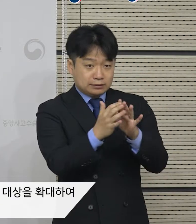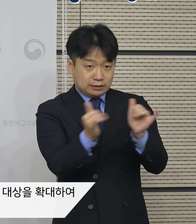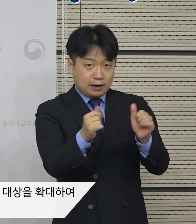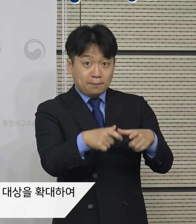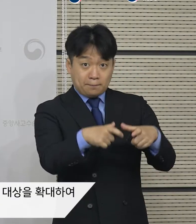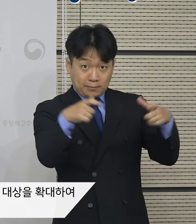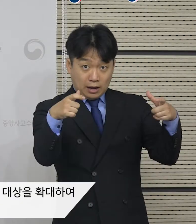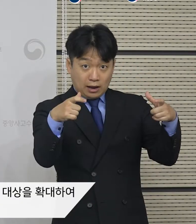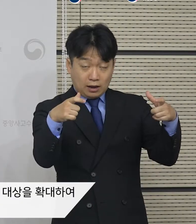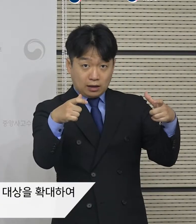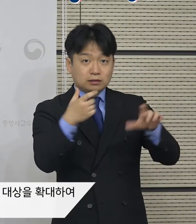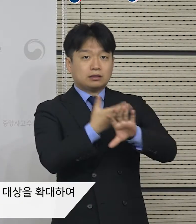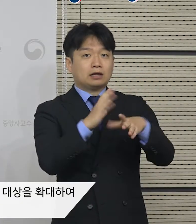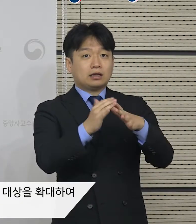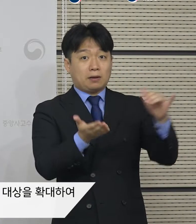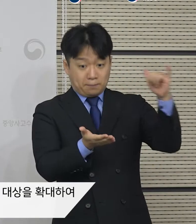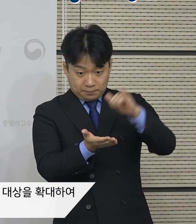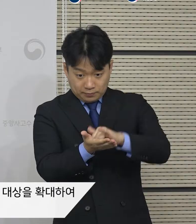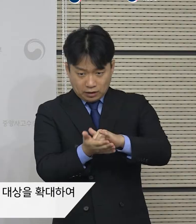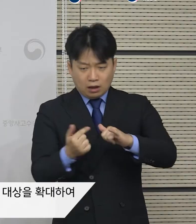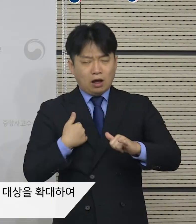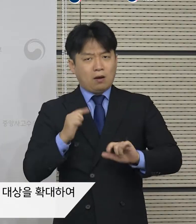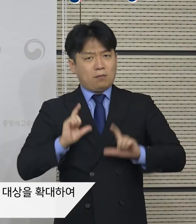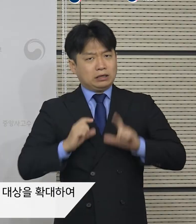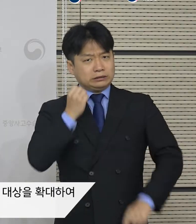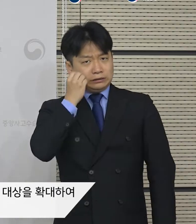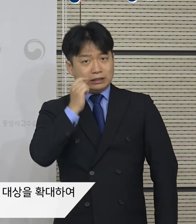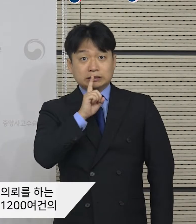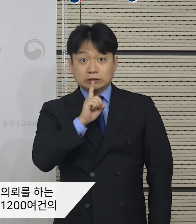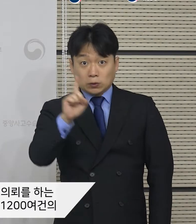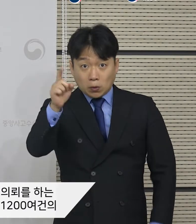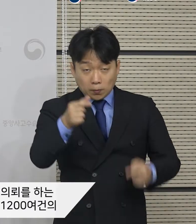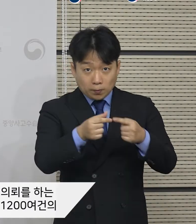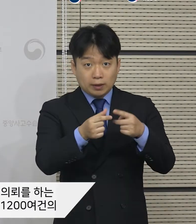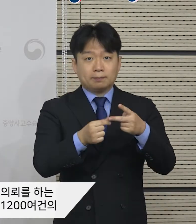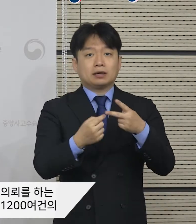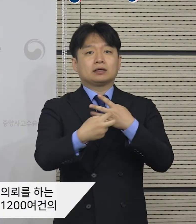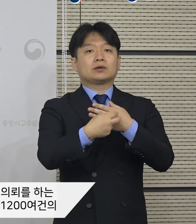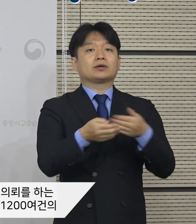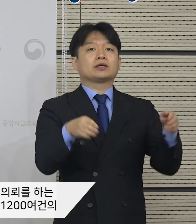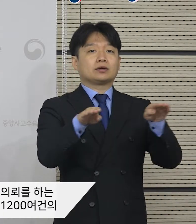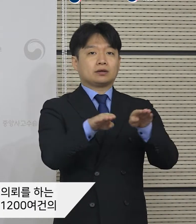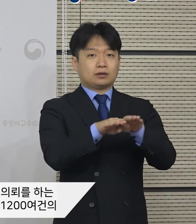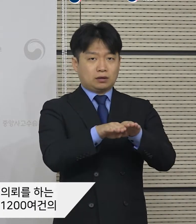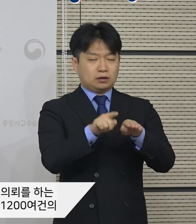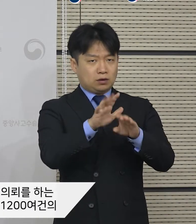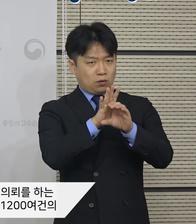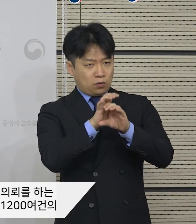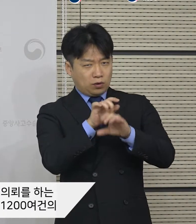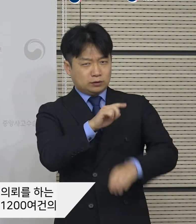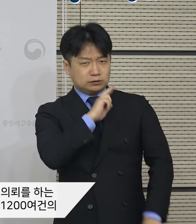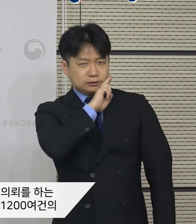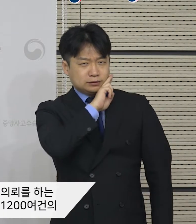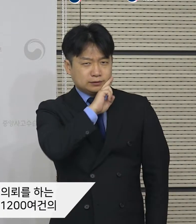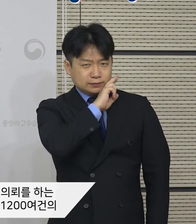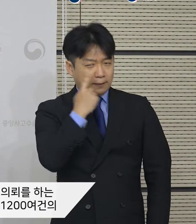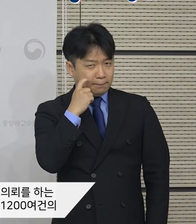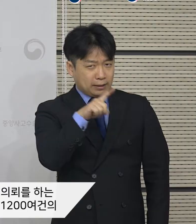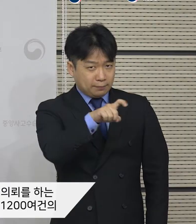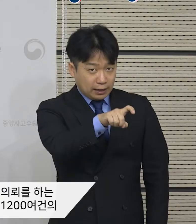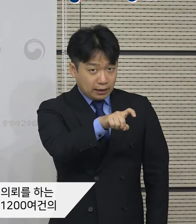외국에서 입국한 후 이상이 있다고 직접 신고를 하거나 의료기관에서 코로나19가